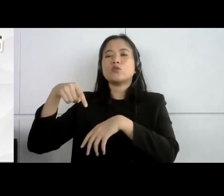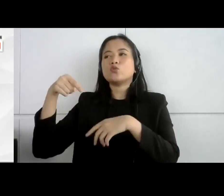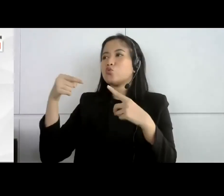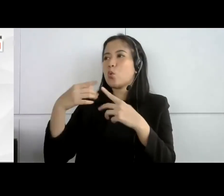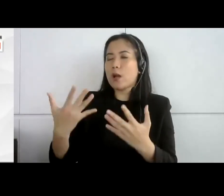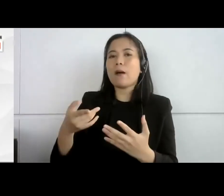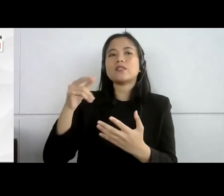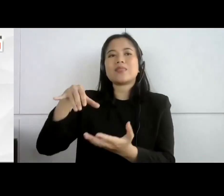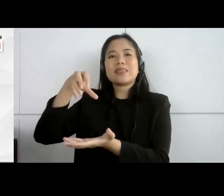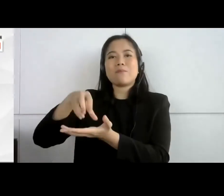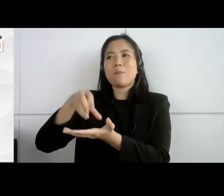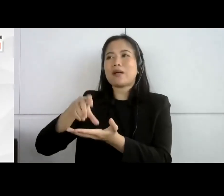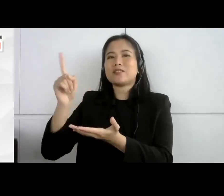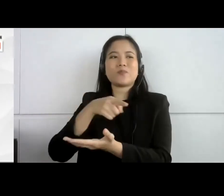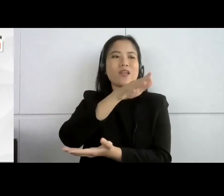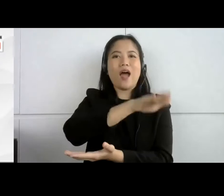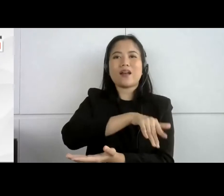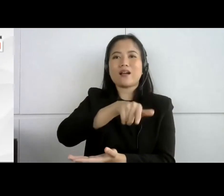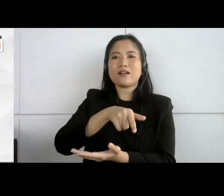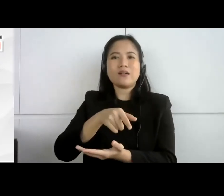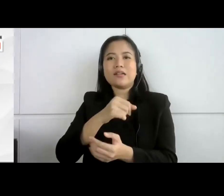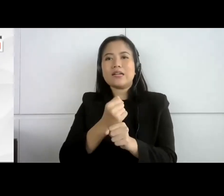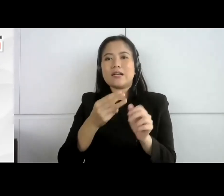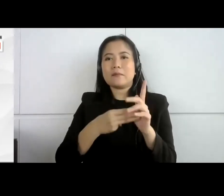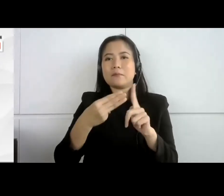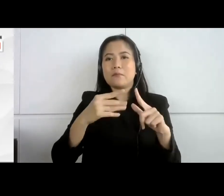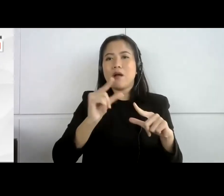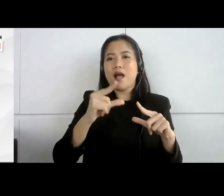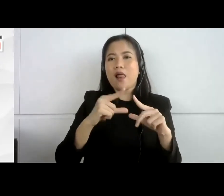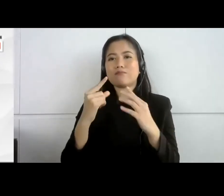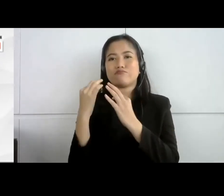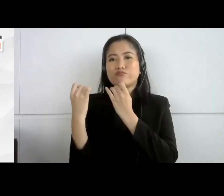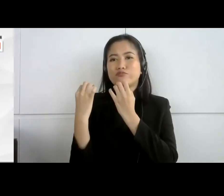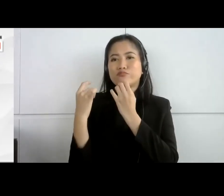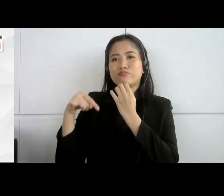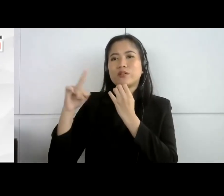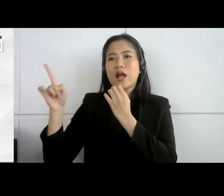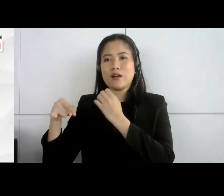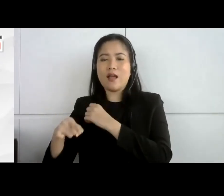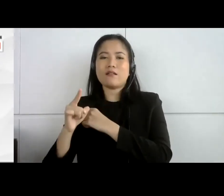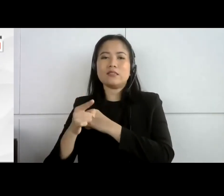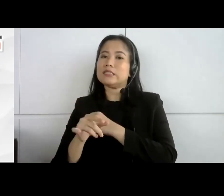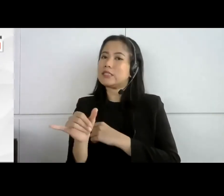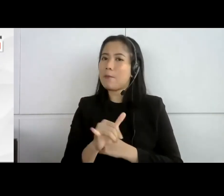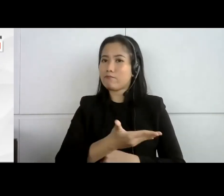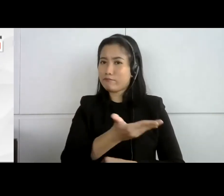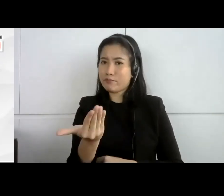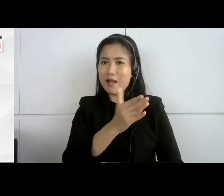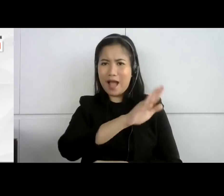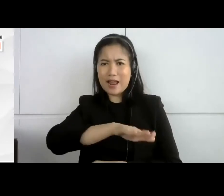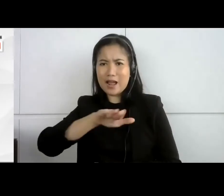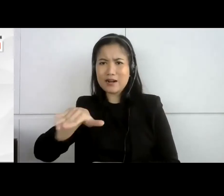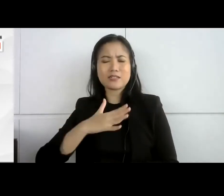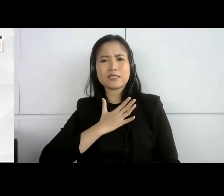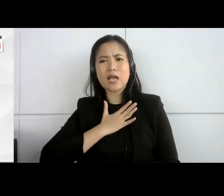gembala yang sedang meniup serulingnya. Sama dengan, wahai anak-anakku, bersabarlah yang